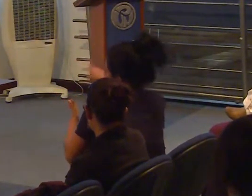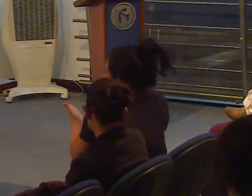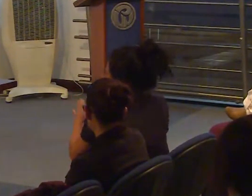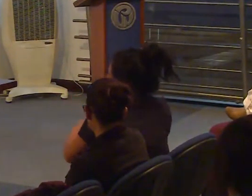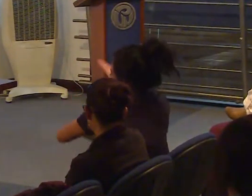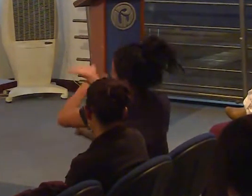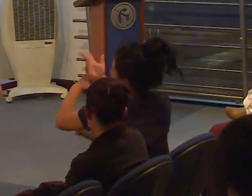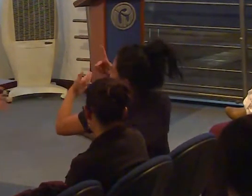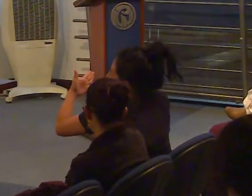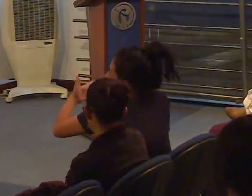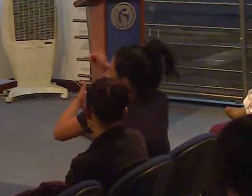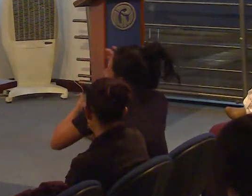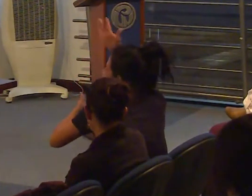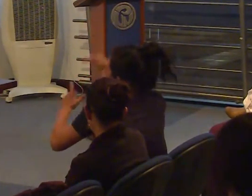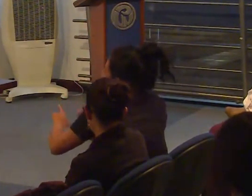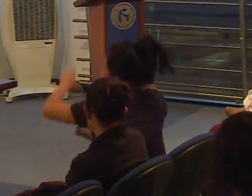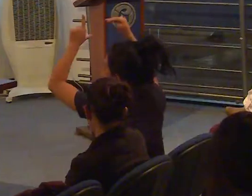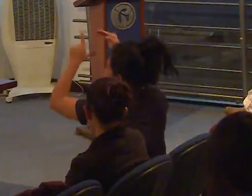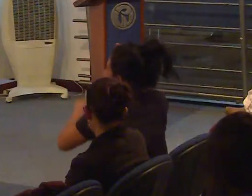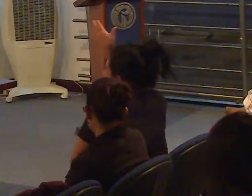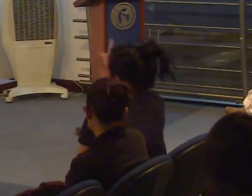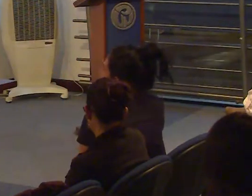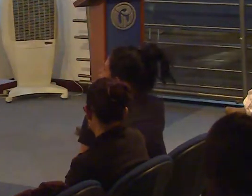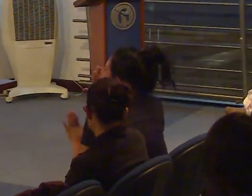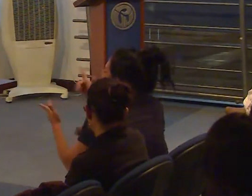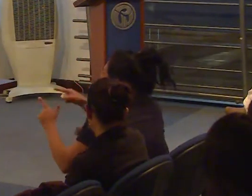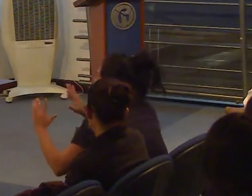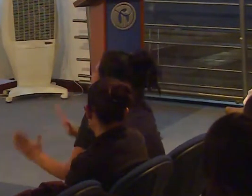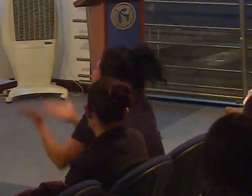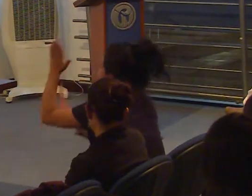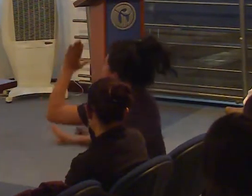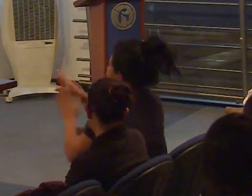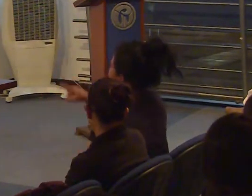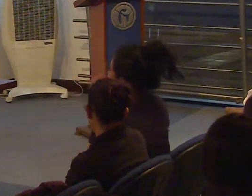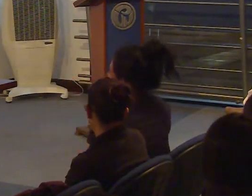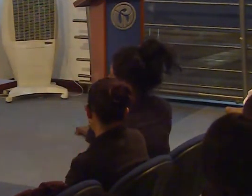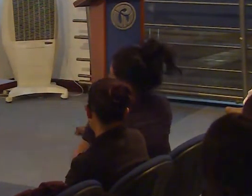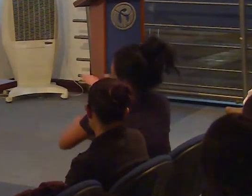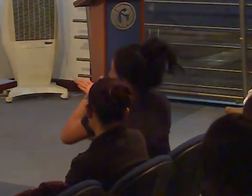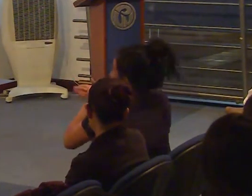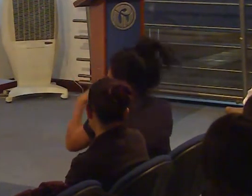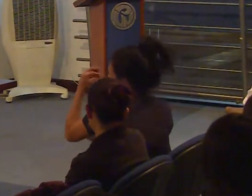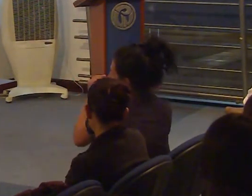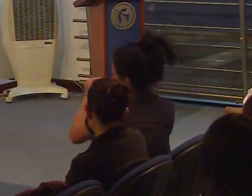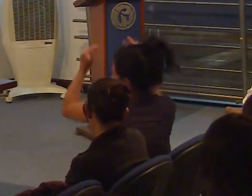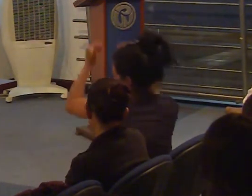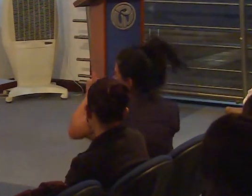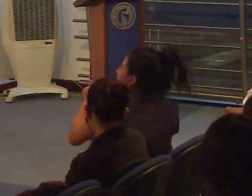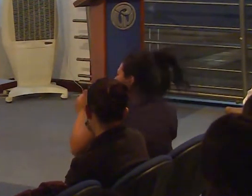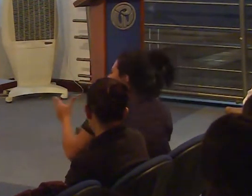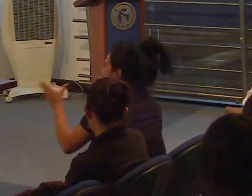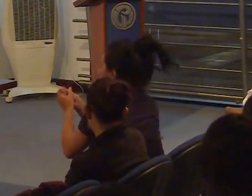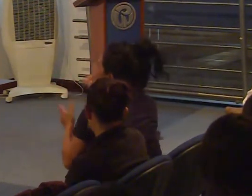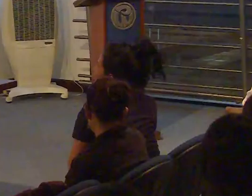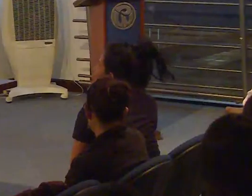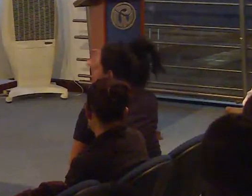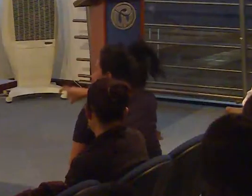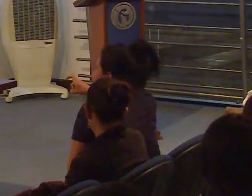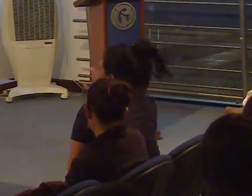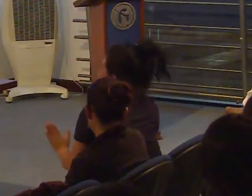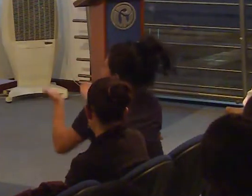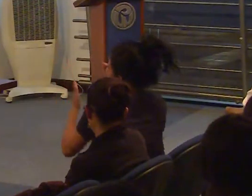como en el futuro, no sé, como una propuesta, un proyecto que ustedes también lo pudieran llevar con personas sordas, sería pues como interesante